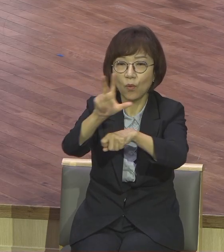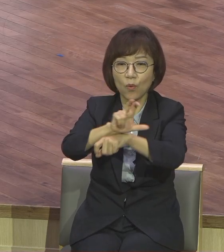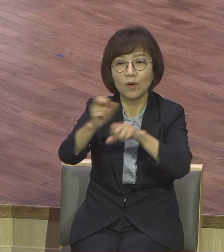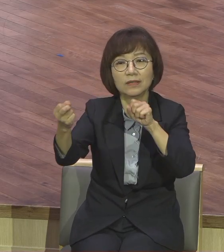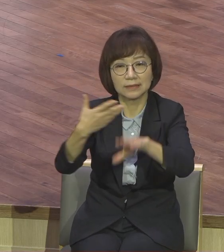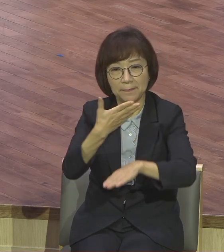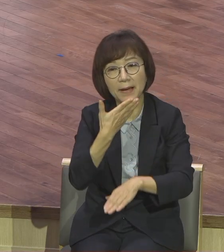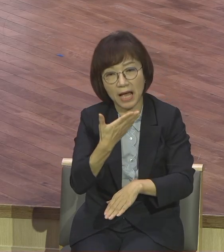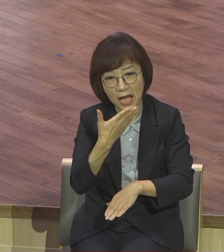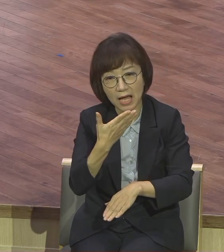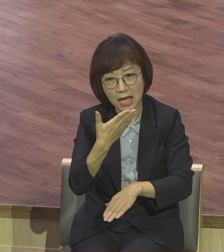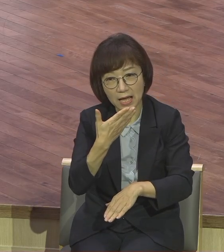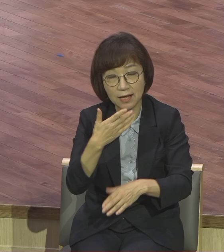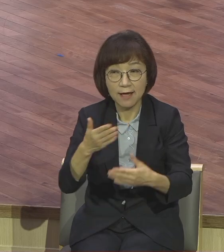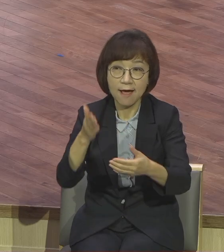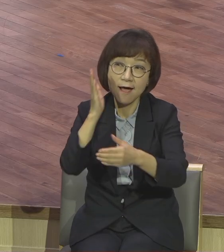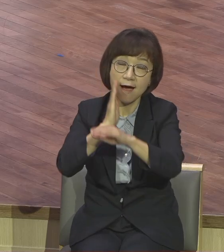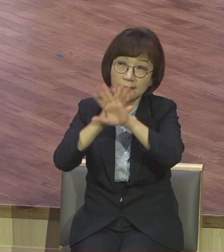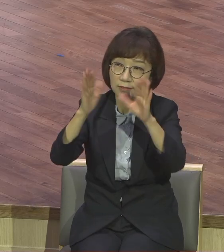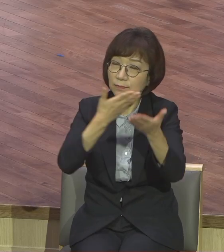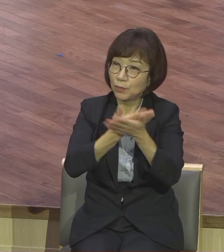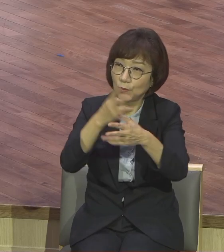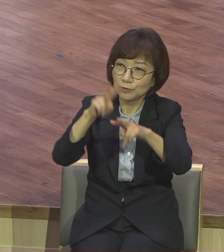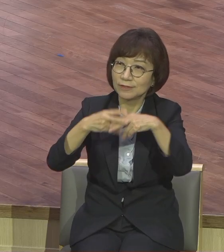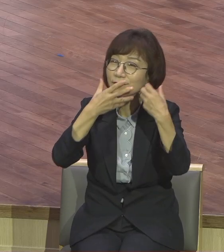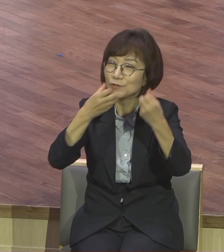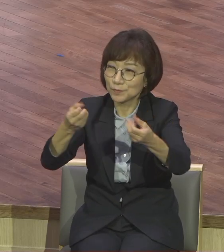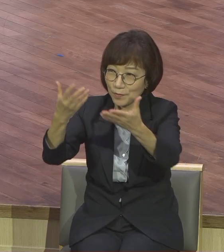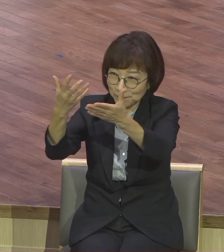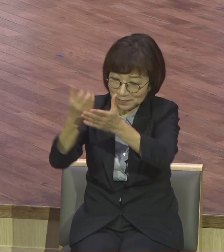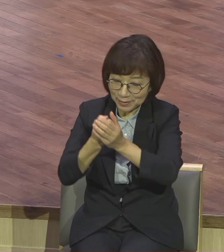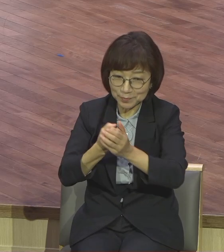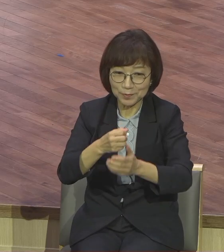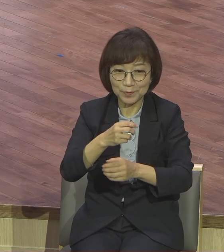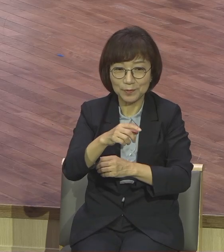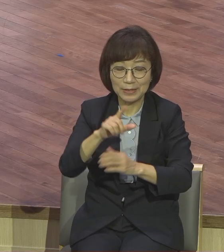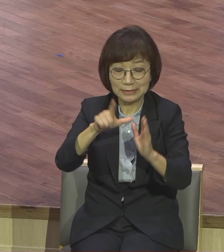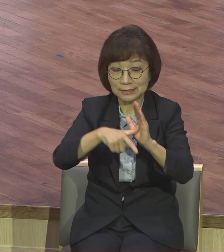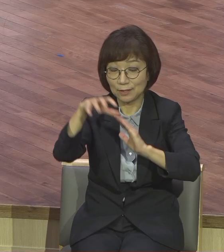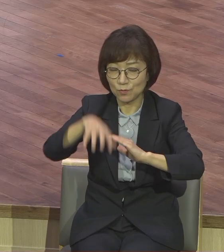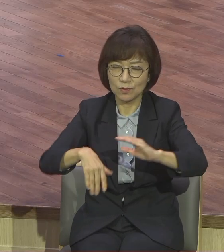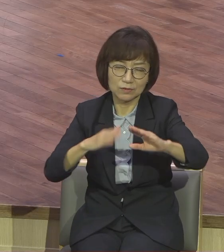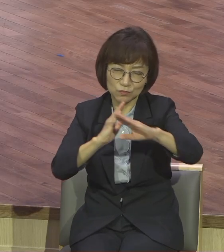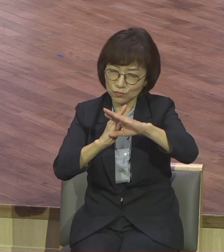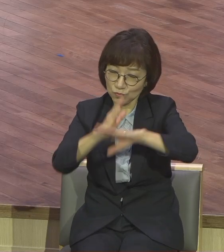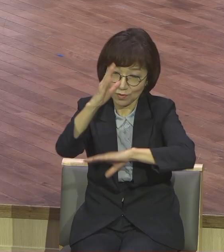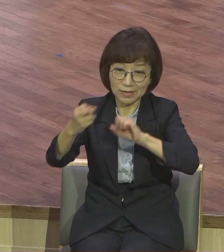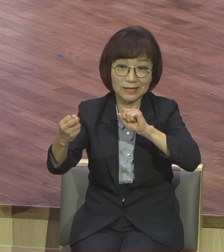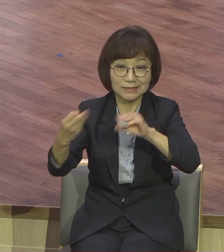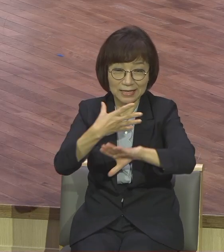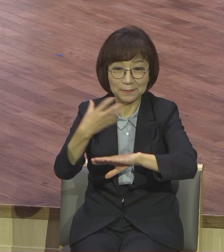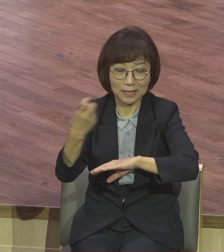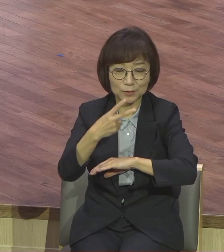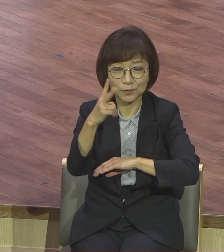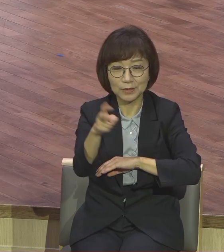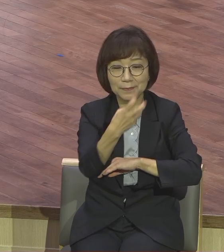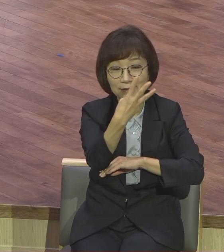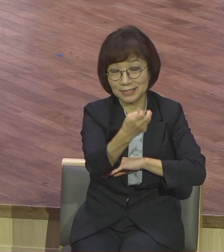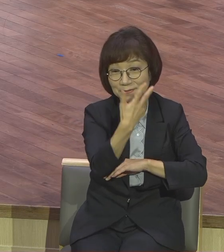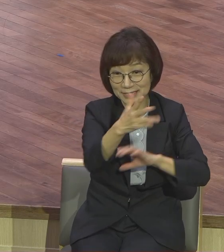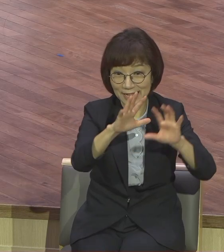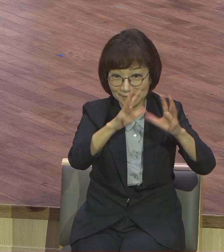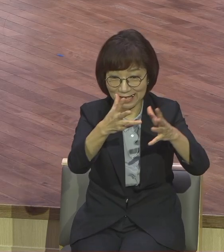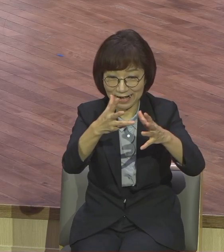하늘 보좌의 축복을 누리면서 시공간을 초월하는 이상치레 빛을 비추는 영원의 축복을 체험하시기를